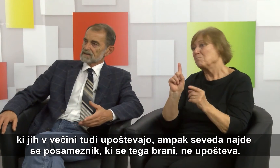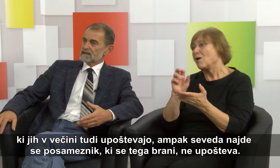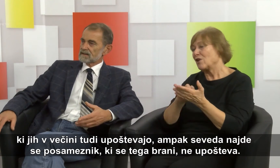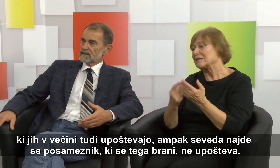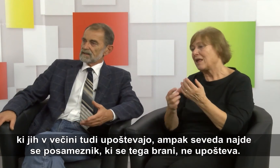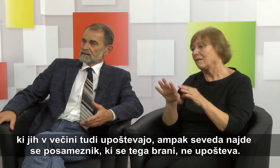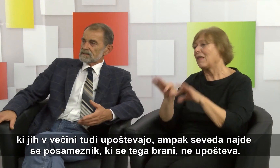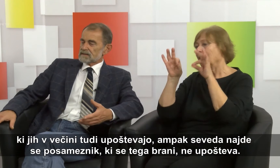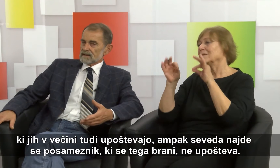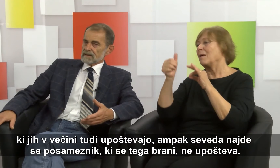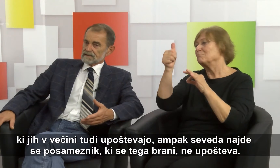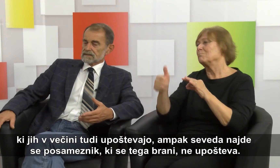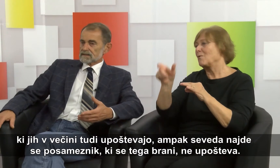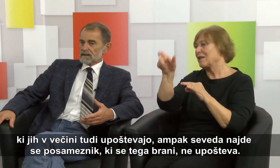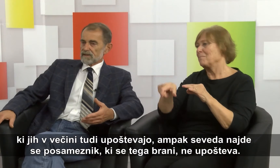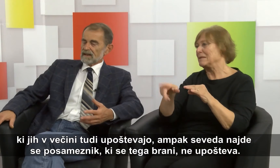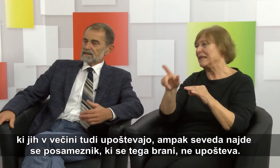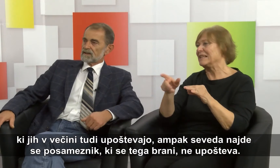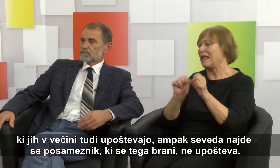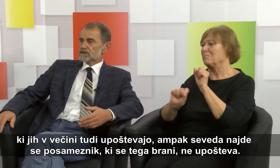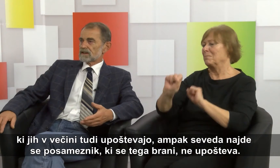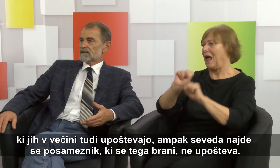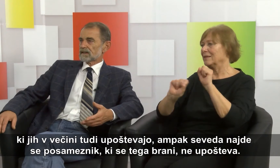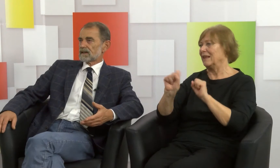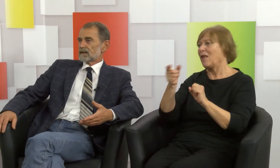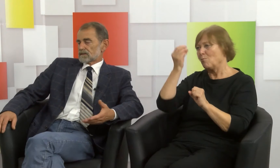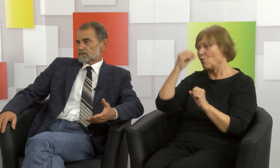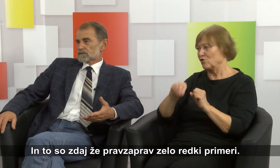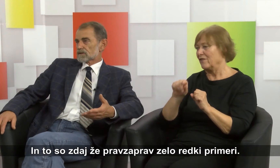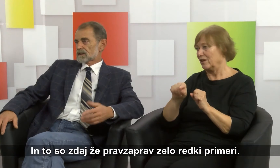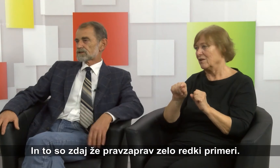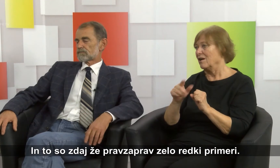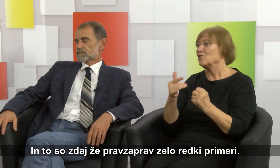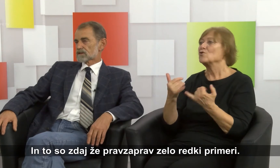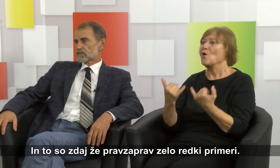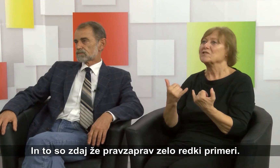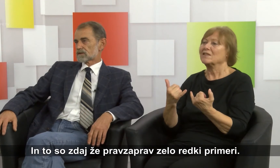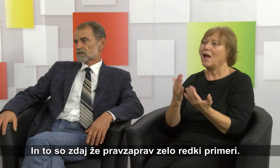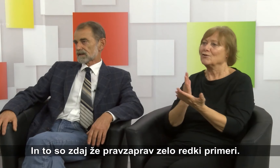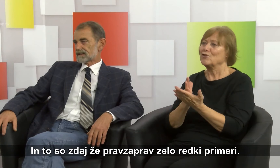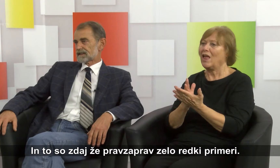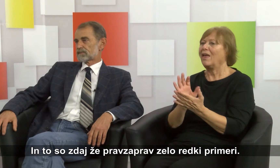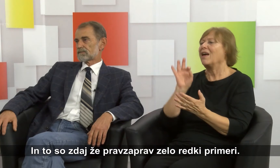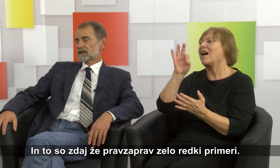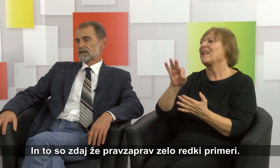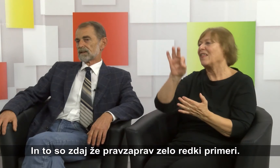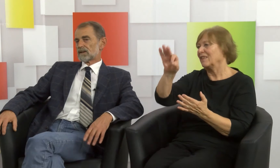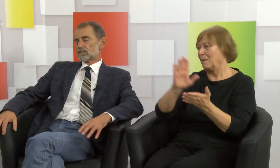posameznik, ki tega se brani ne upošteva. To so zdaj že pravzaprav zelo redki primeri.